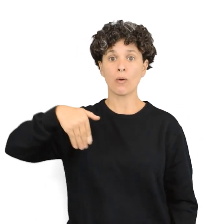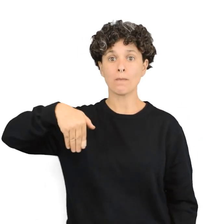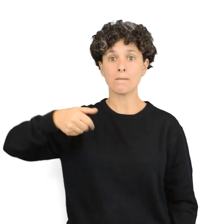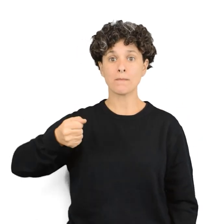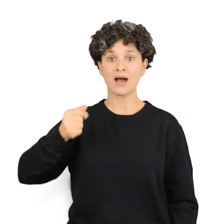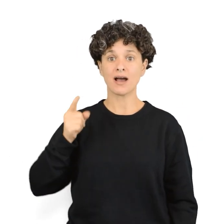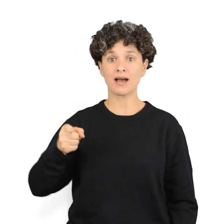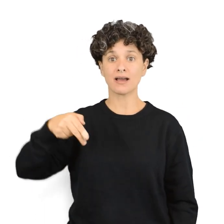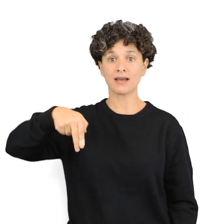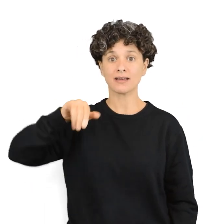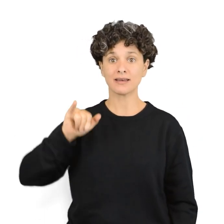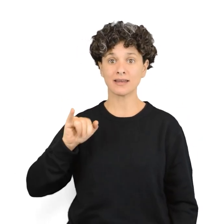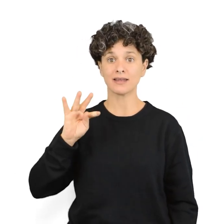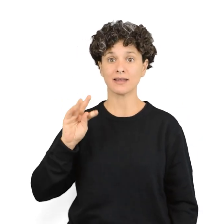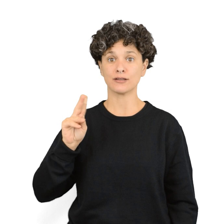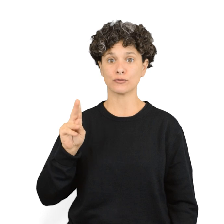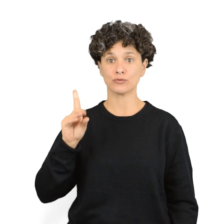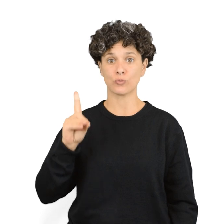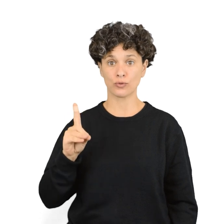dipolar es una magnitud vectorial